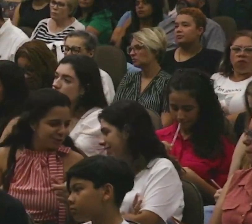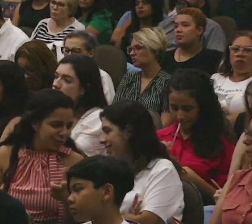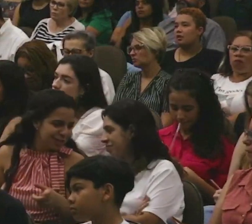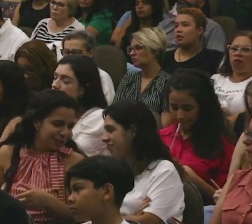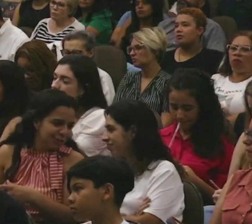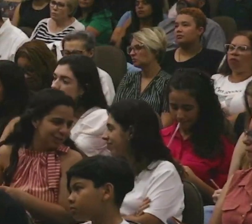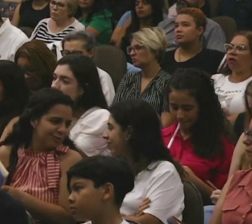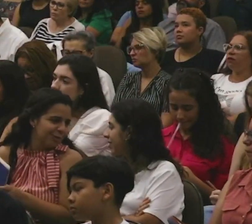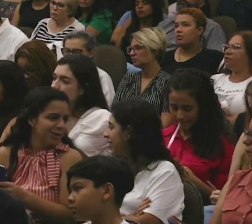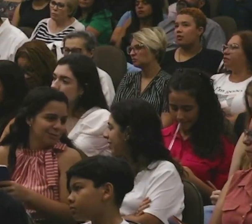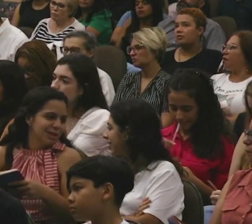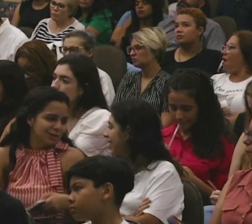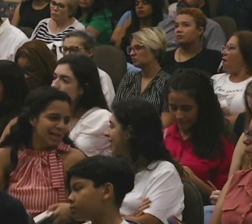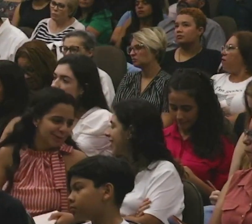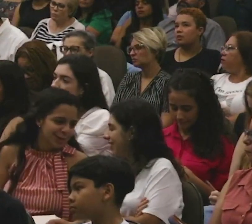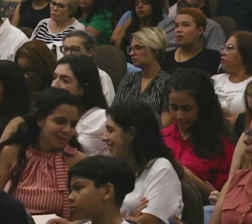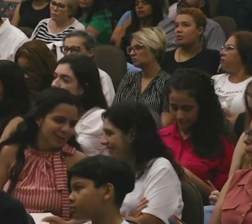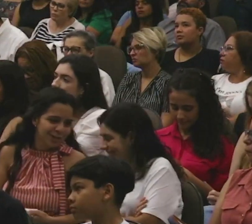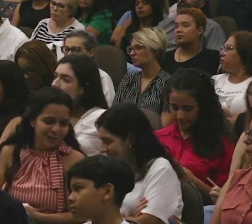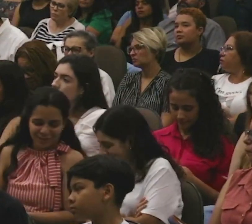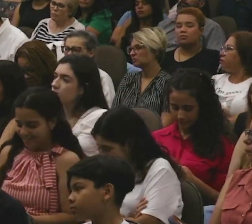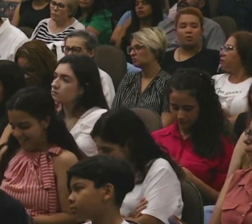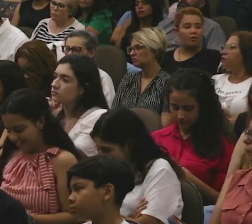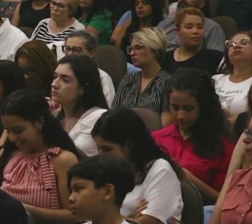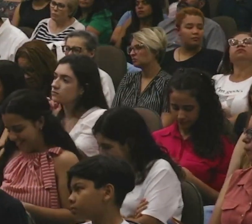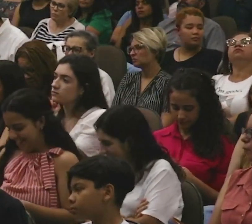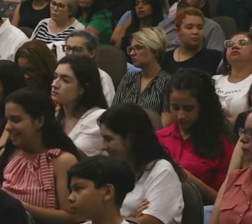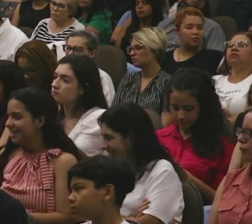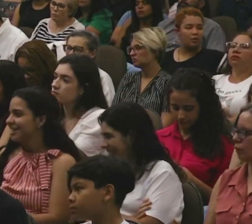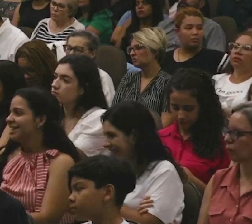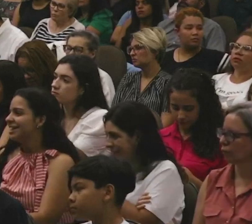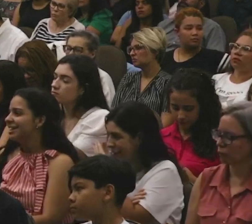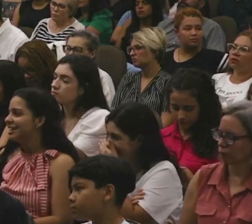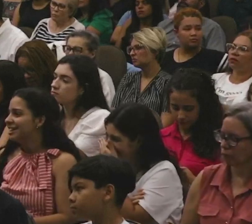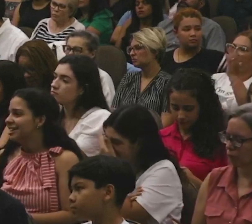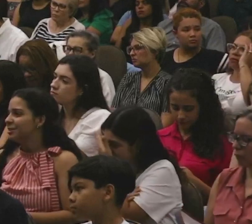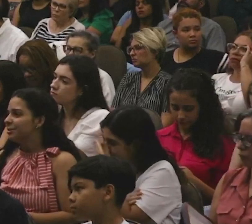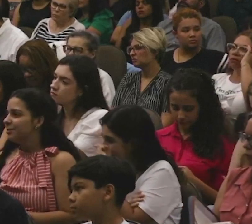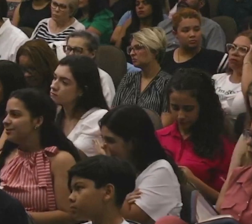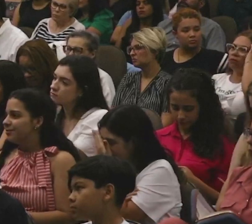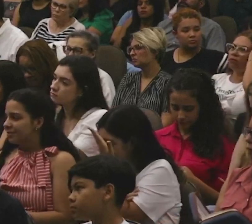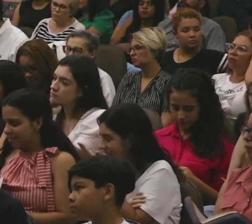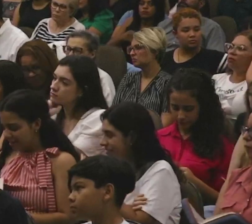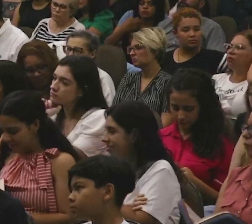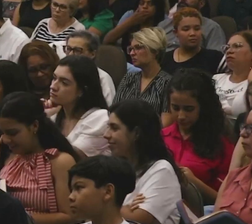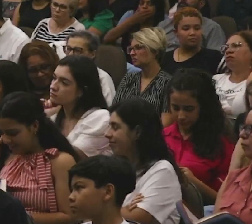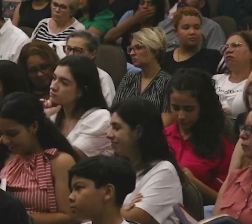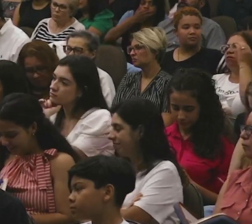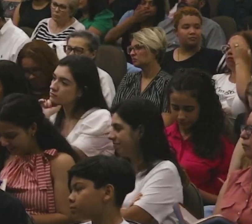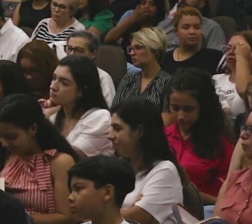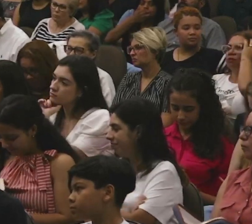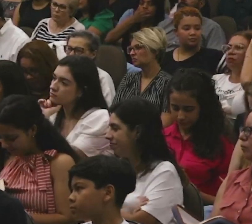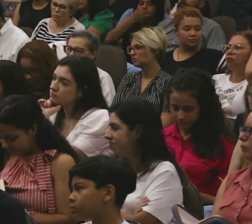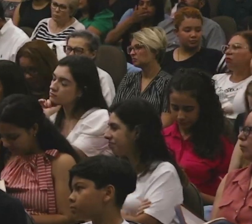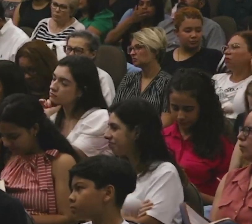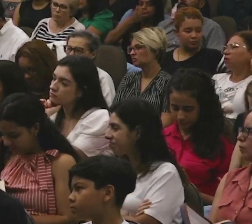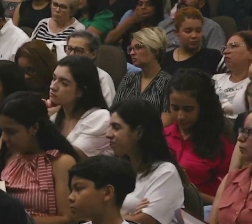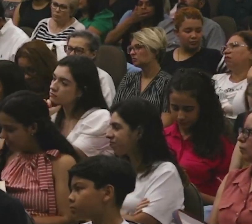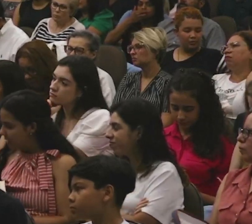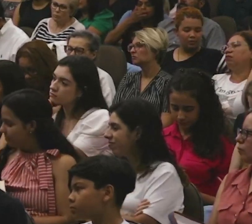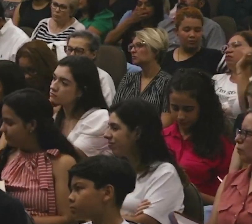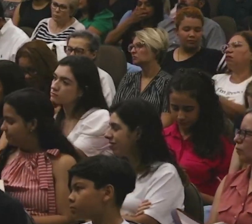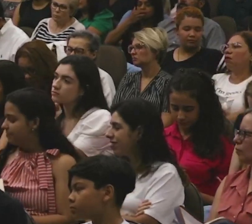universo. Quando eu falo toda a realidade, irmãos, é a realidade do amor, da luz,